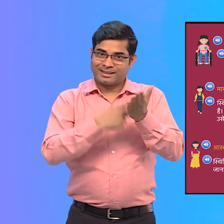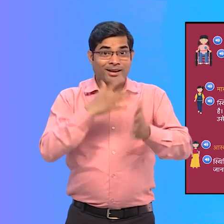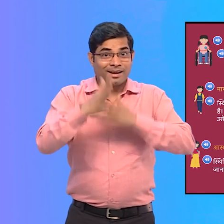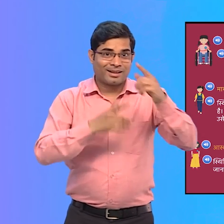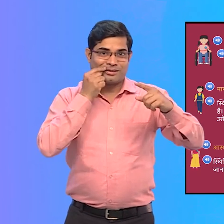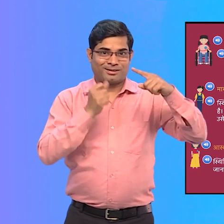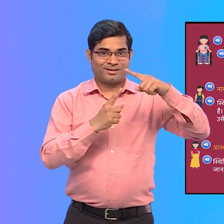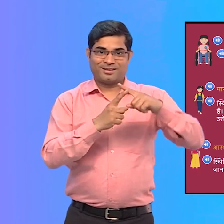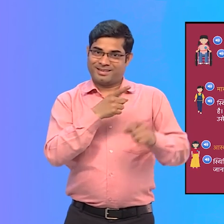झाल